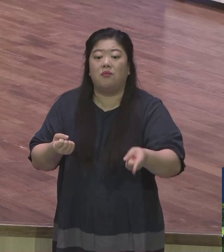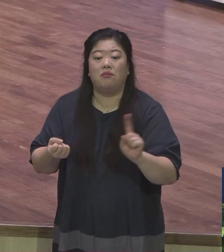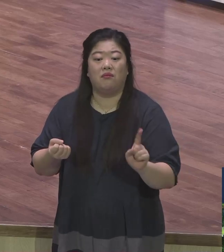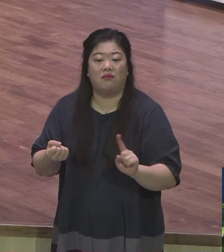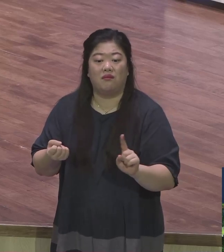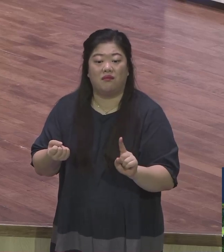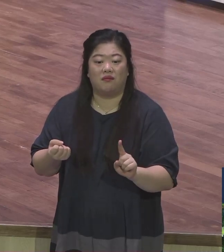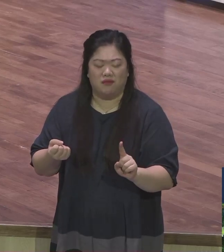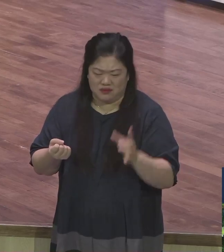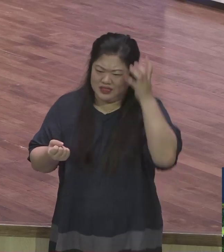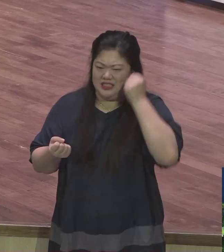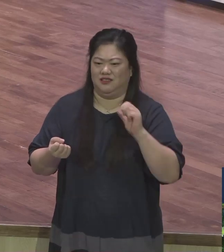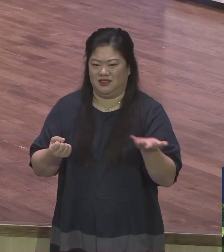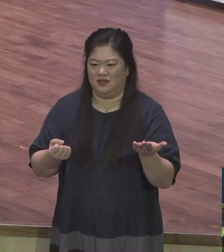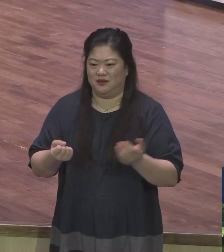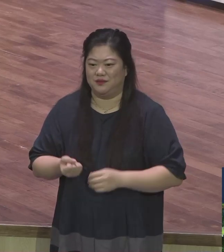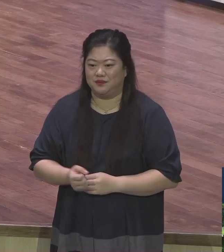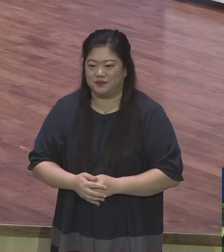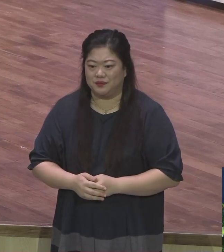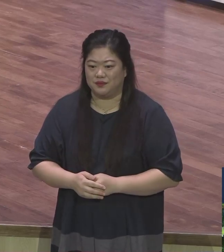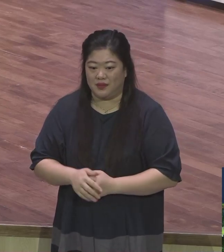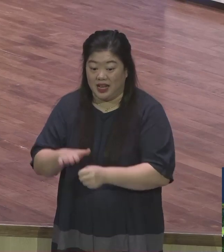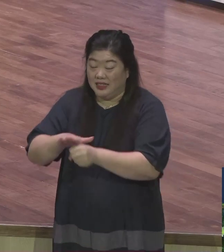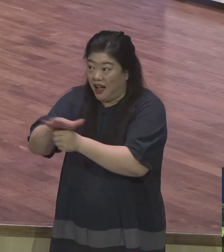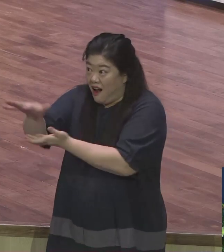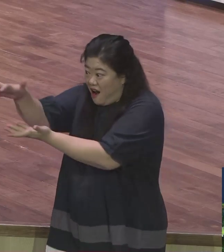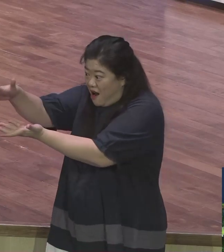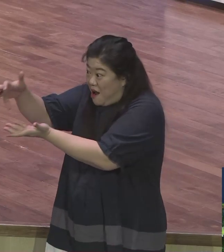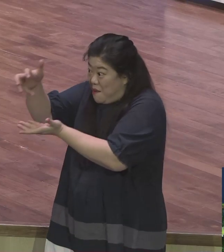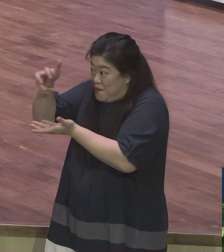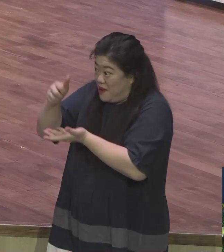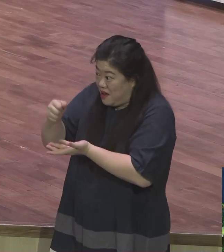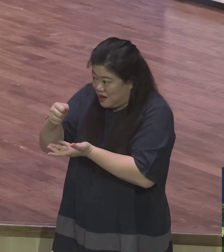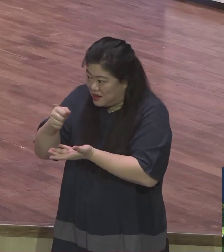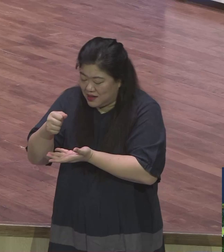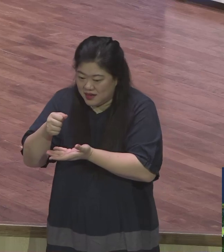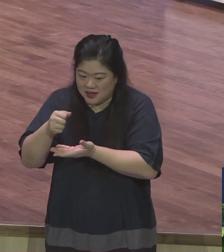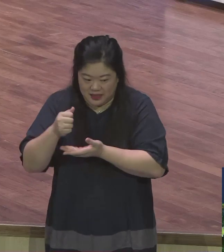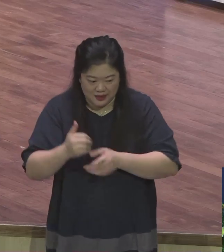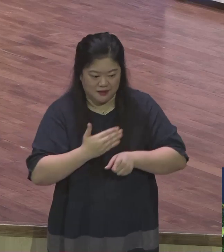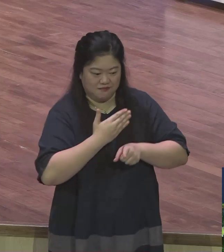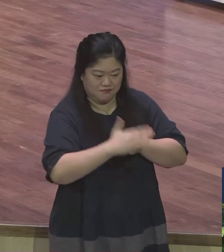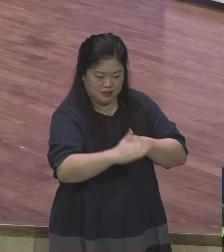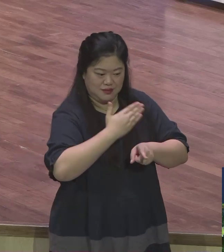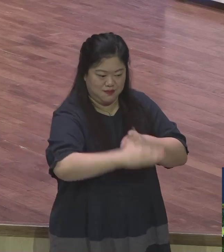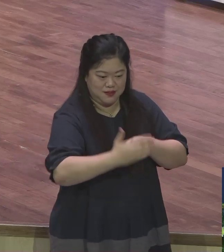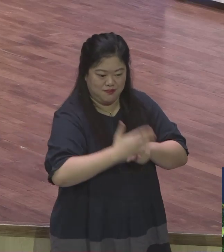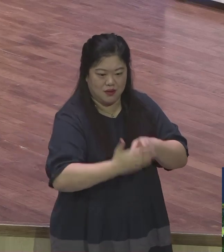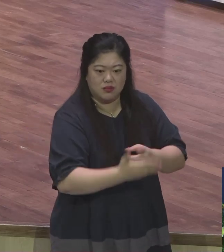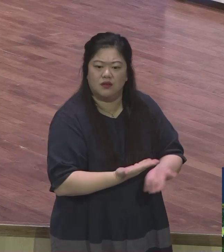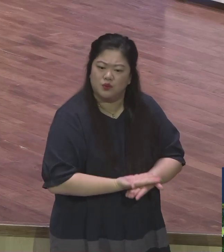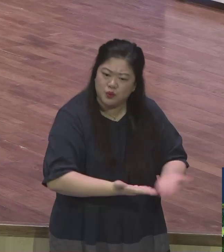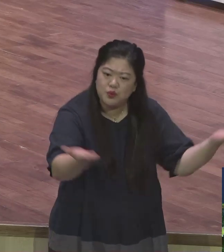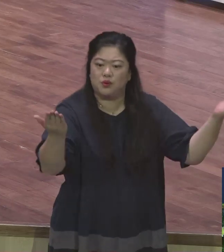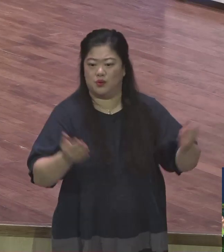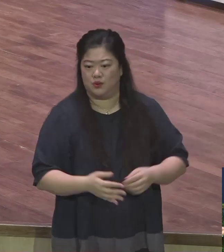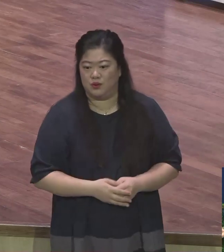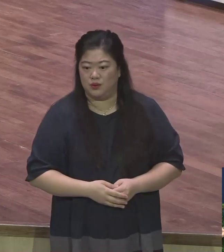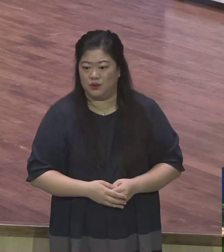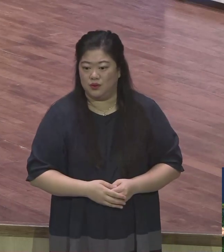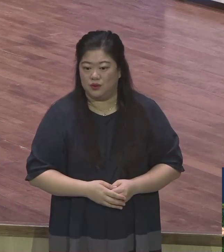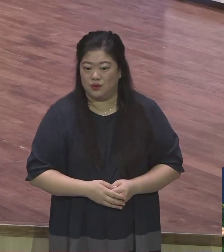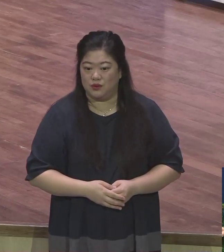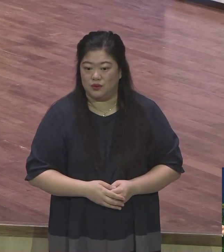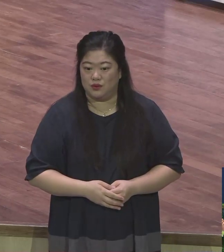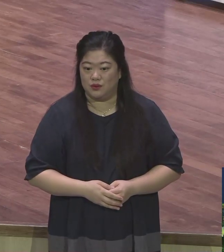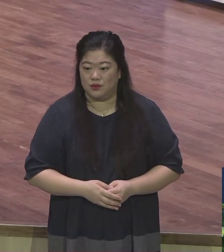사랑의 빚을 기억하면서 갚아가는 삶이 중요합니다. 다시 말해서 하나님의 사랑을 전해 주어야 될 빚이